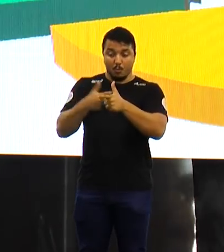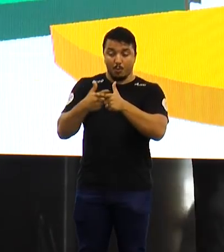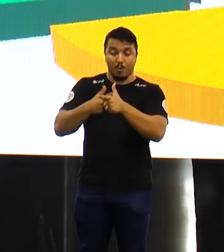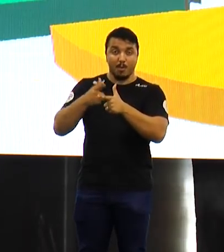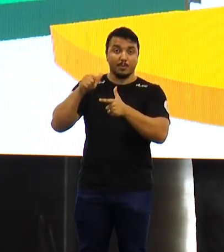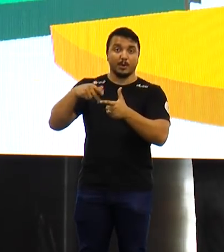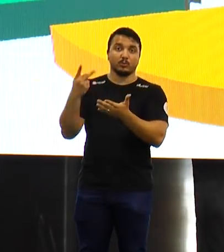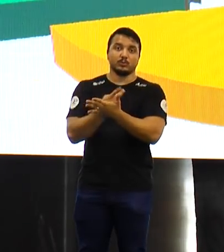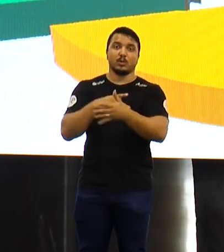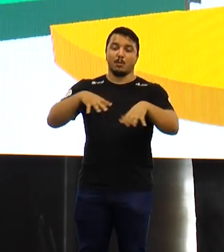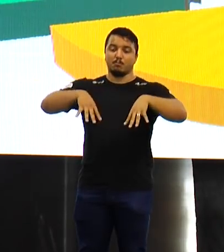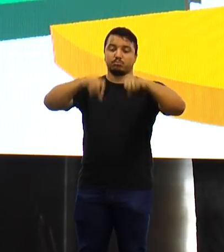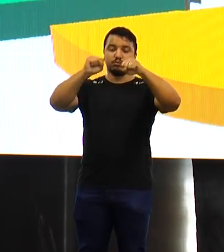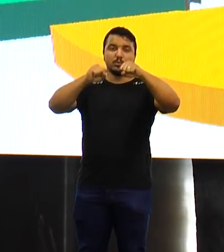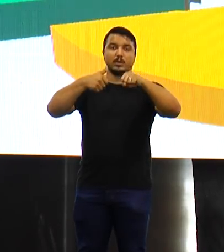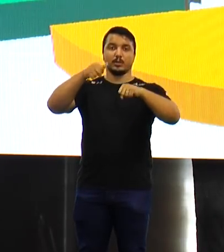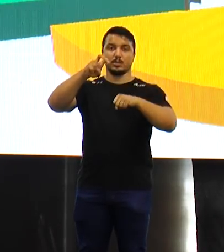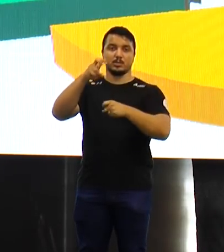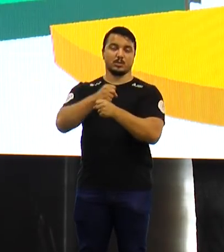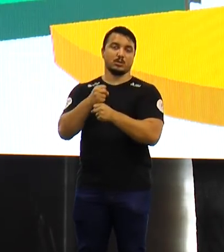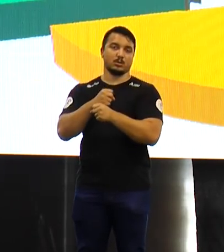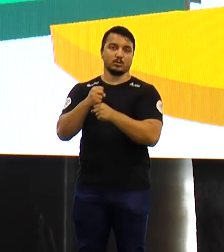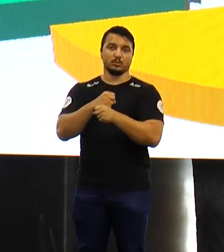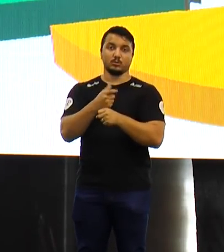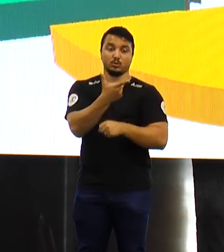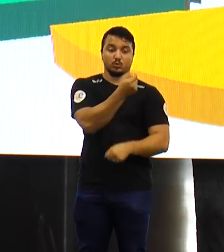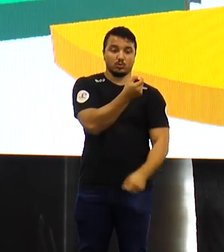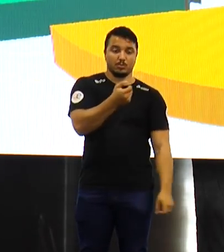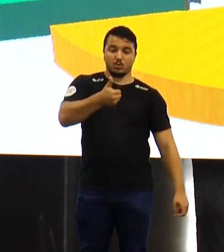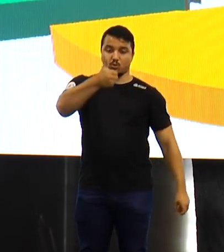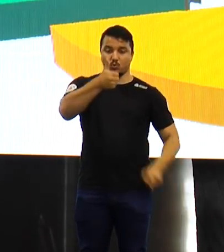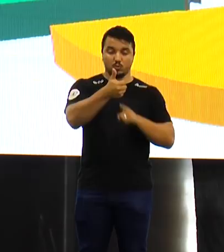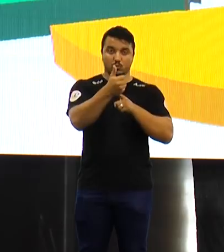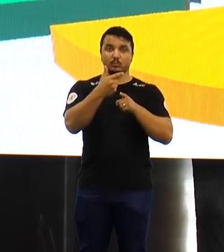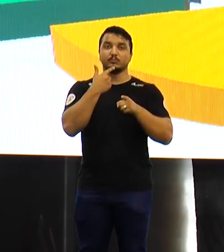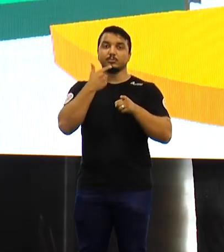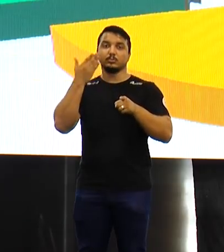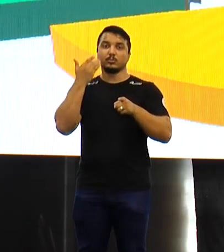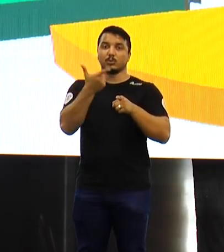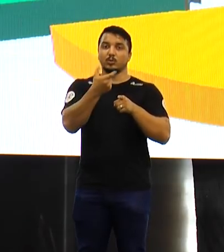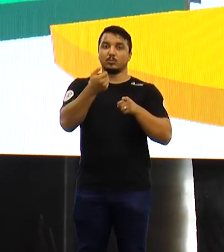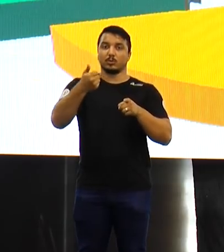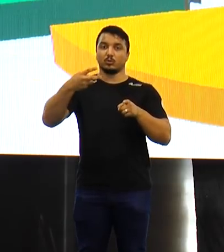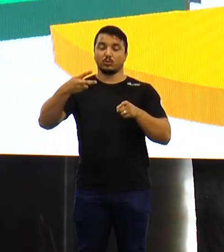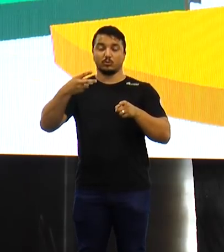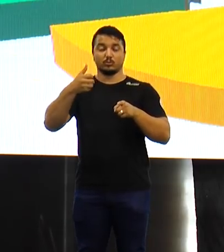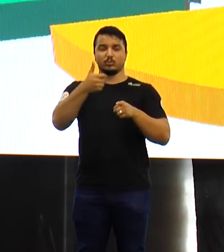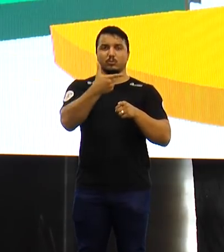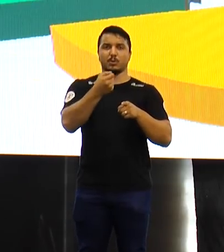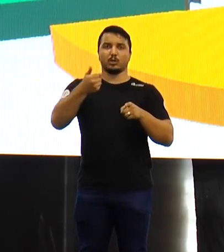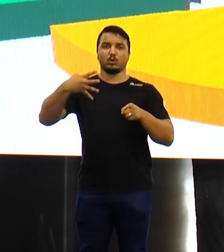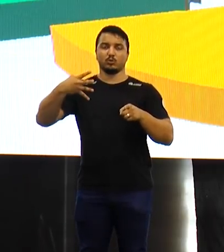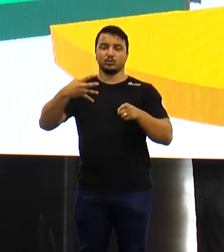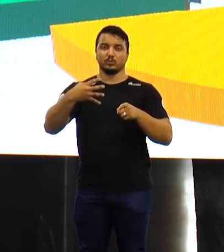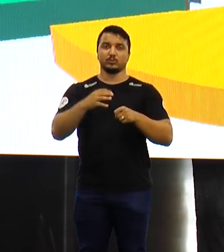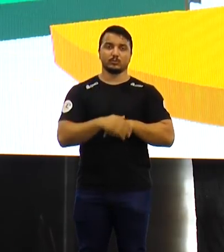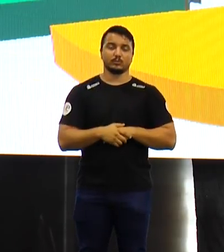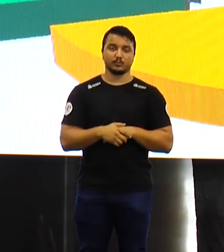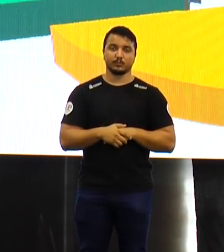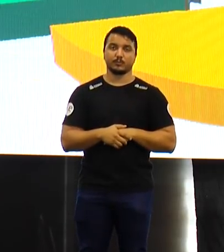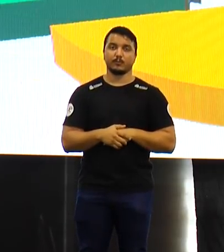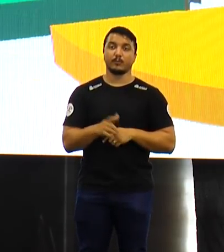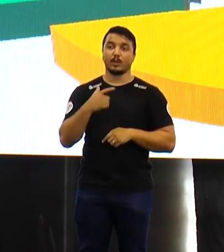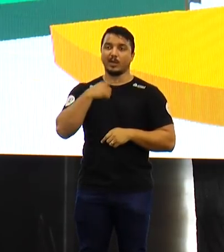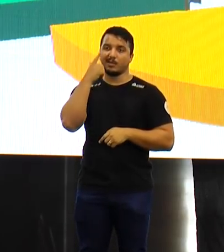apagão em 15 anos, 2001 e recentemente 2014, 2015. Com tanto potencial